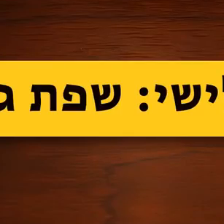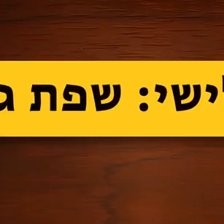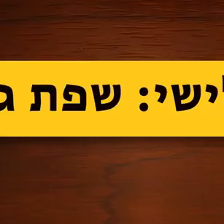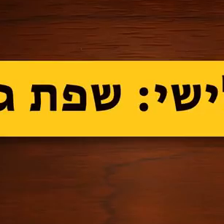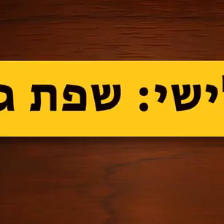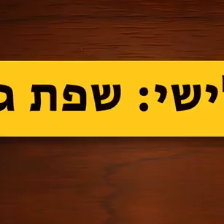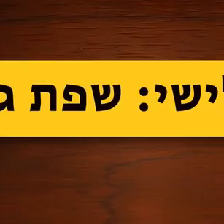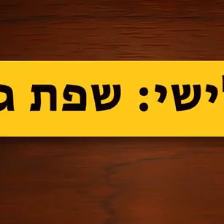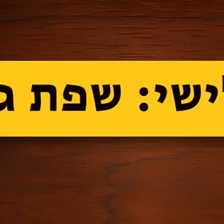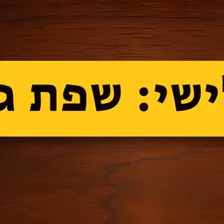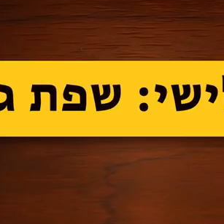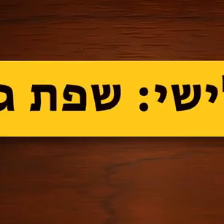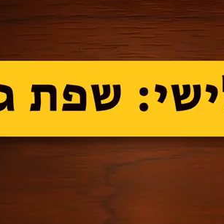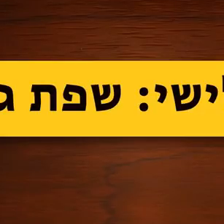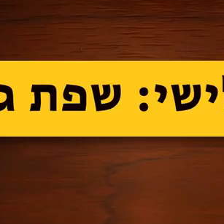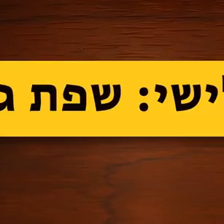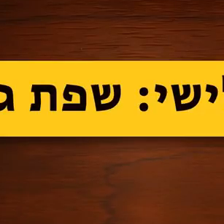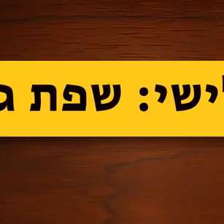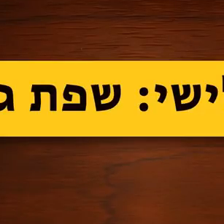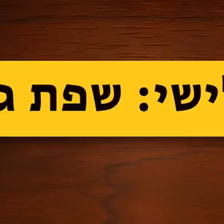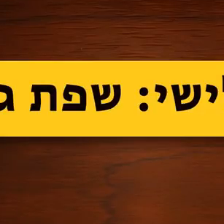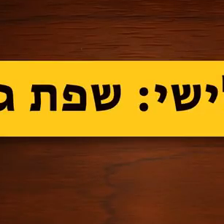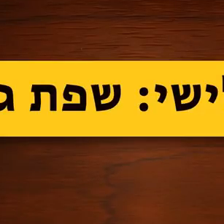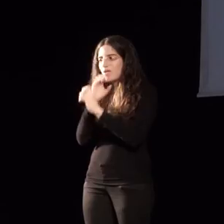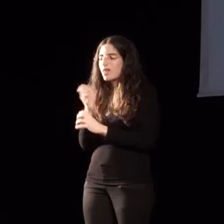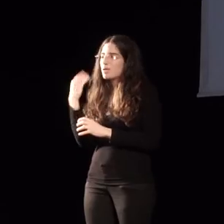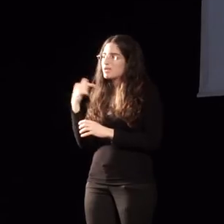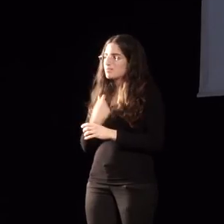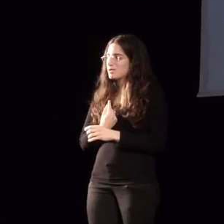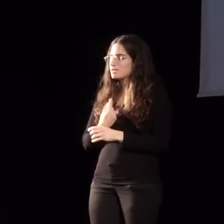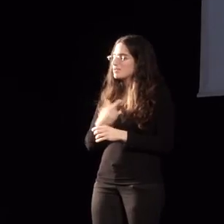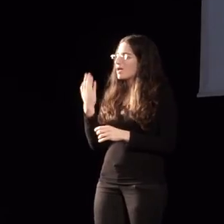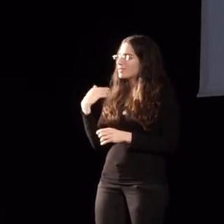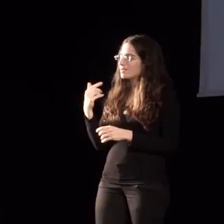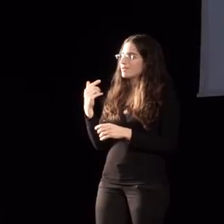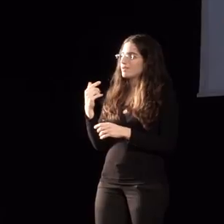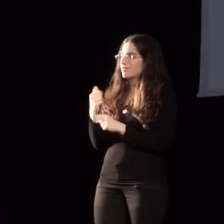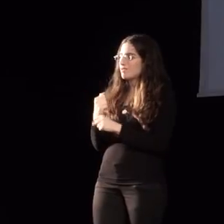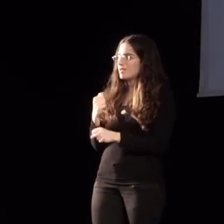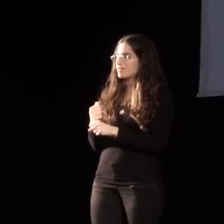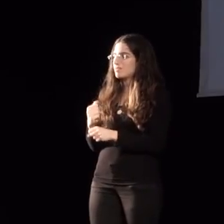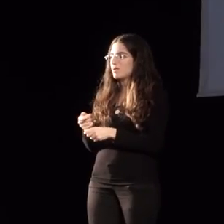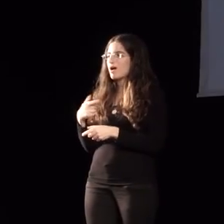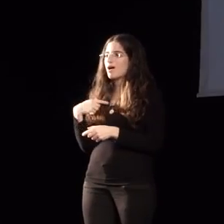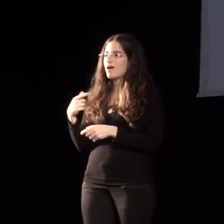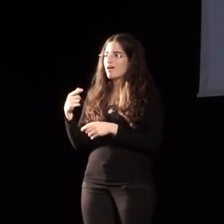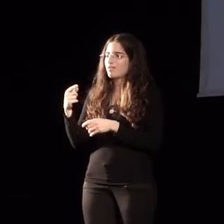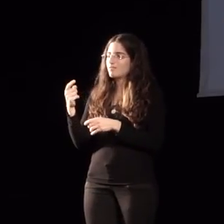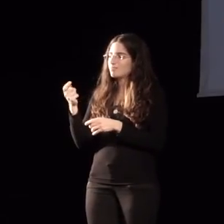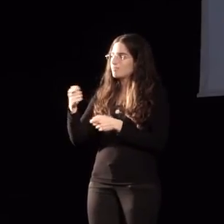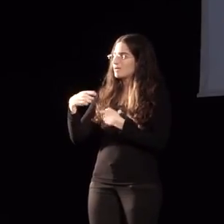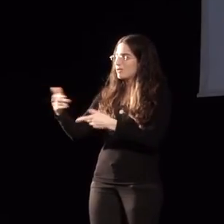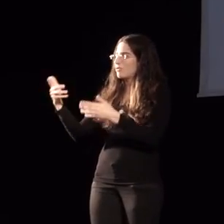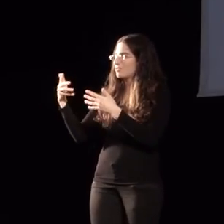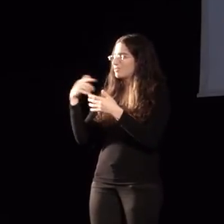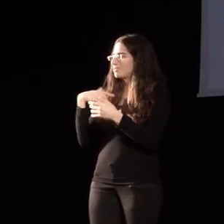לי וידוי מאוד אפל. אני גם הייתי מאלה שעבדו בעגלות בקריסמס.